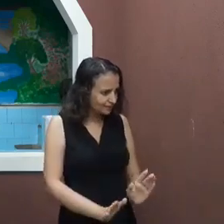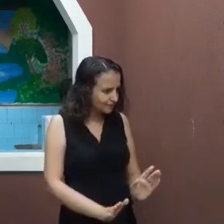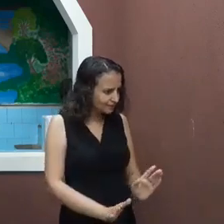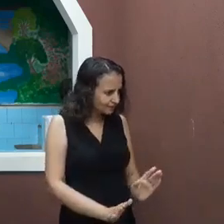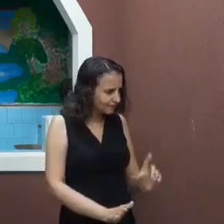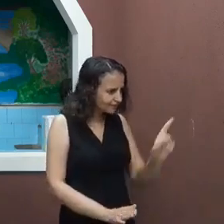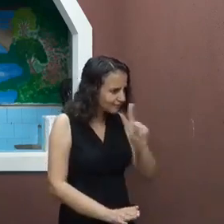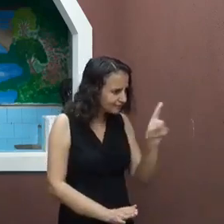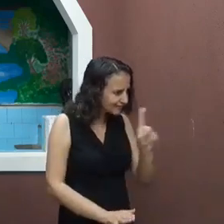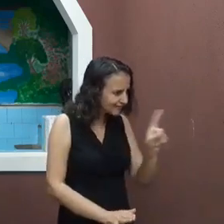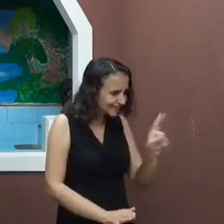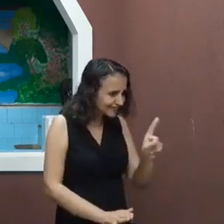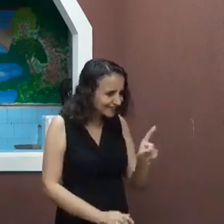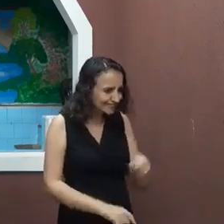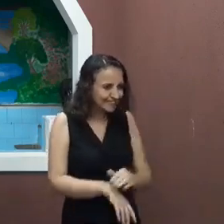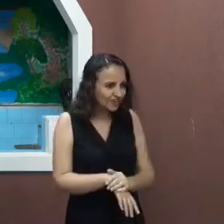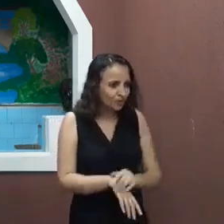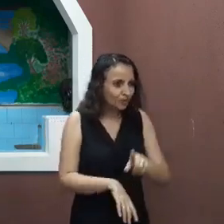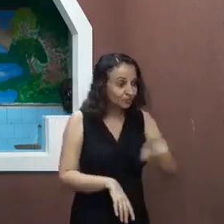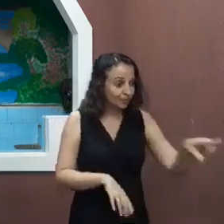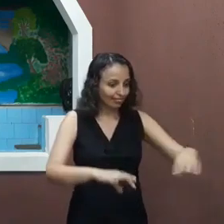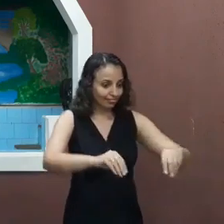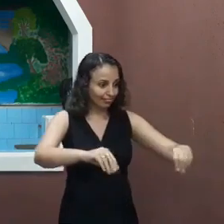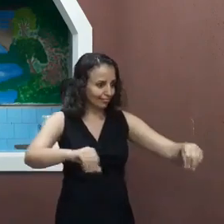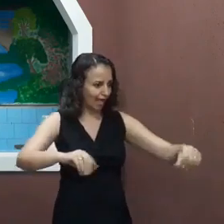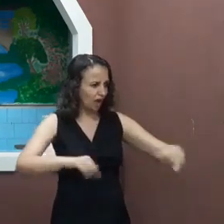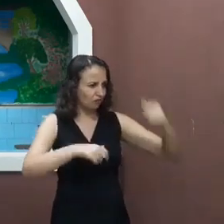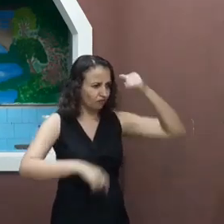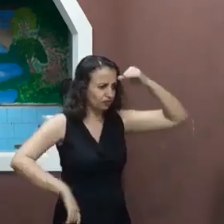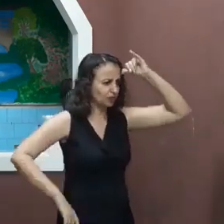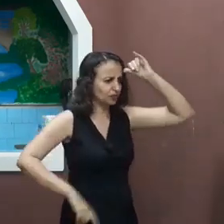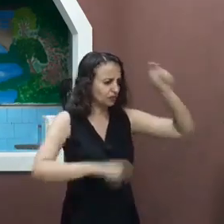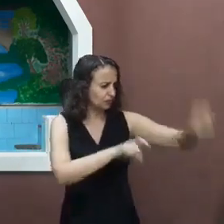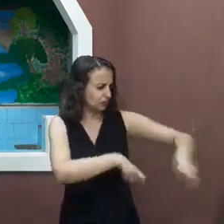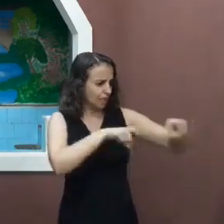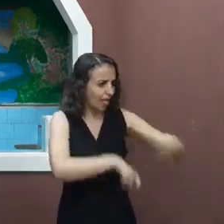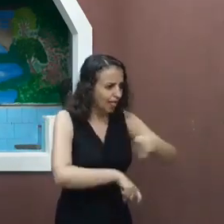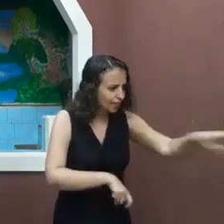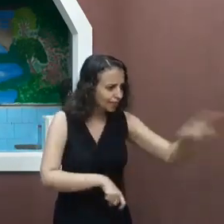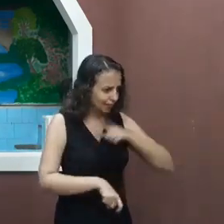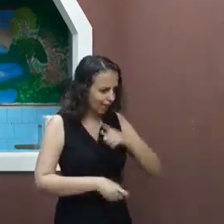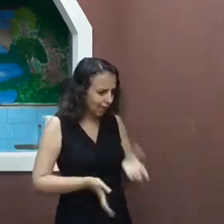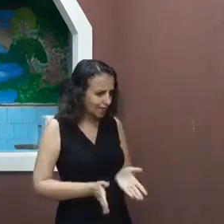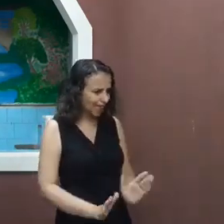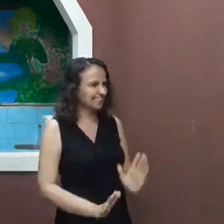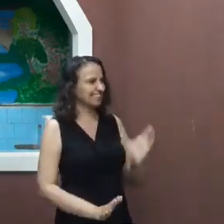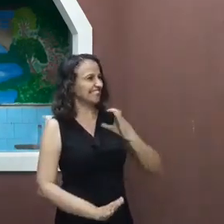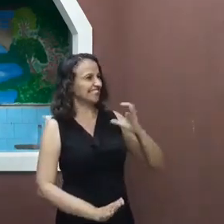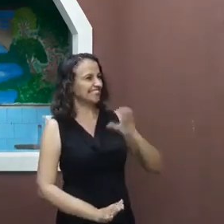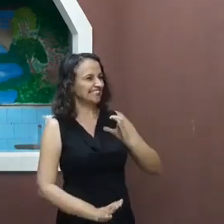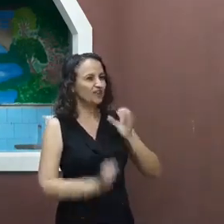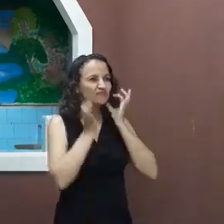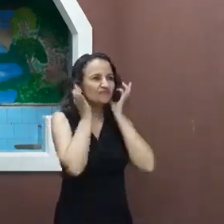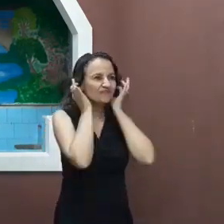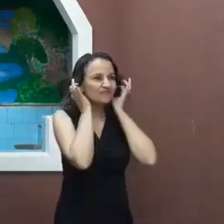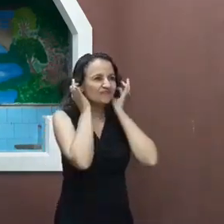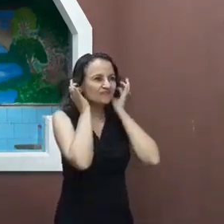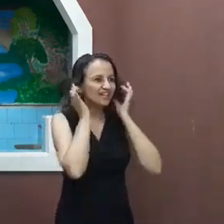certidão de propriedade de terra, não é verdade? Se é mulher, brincos de